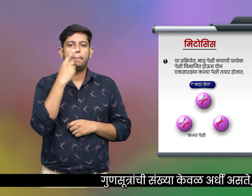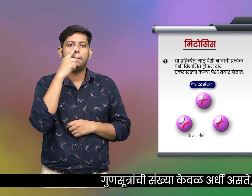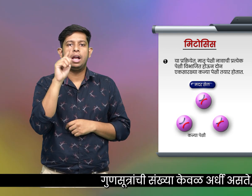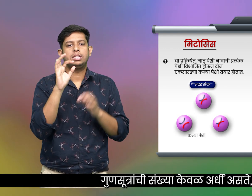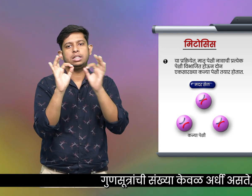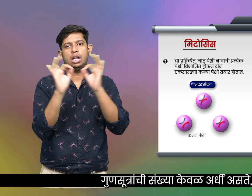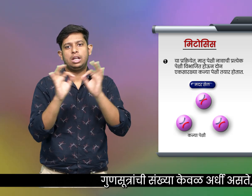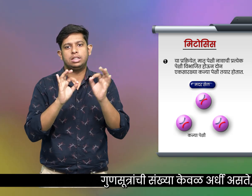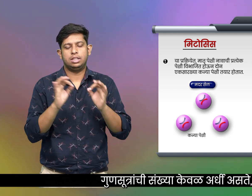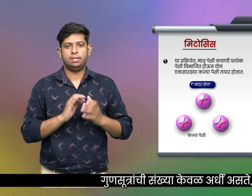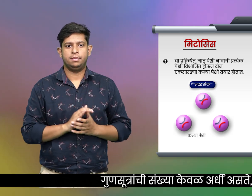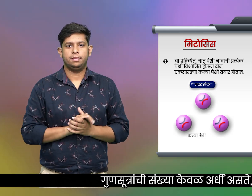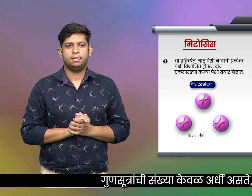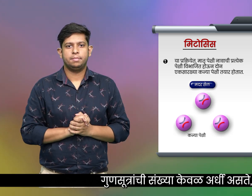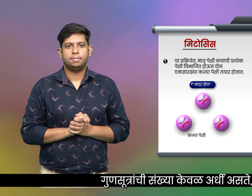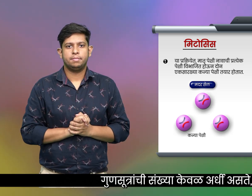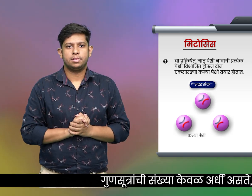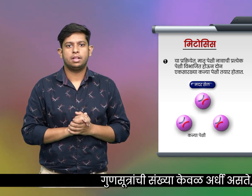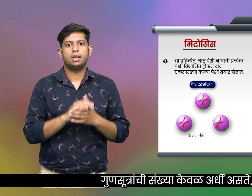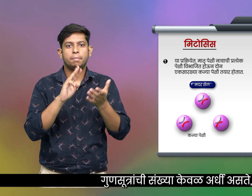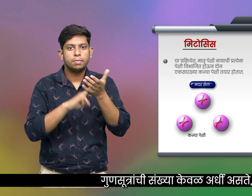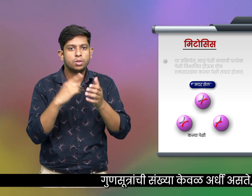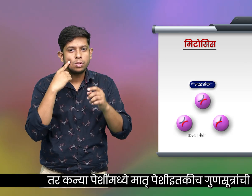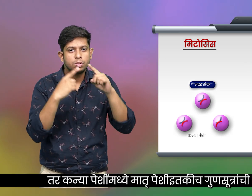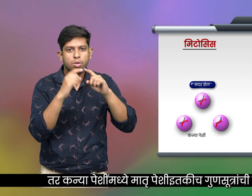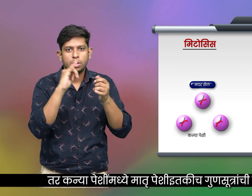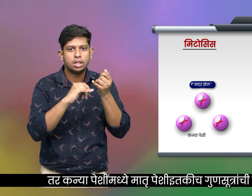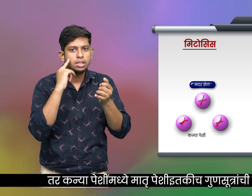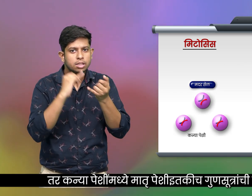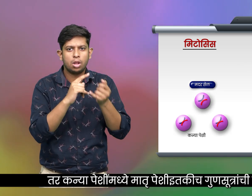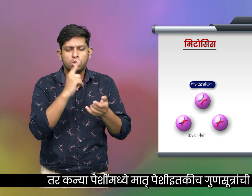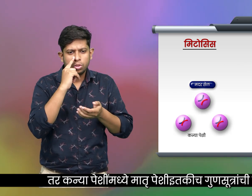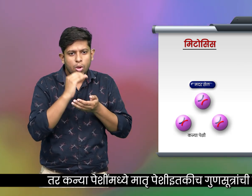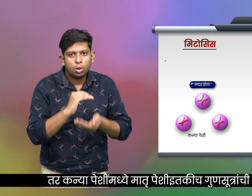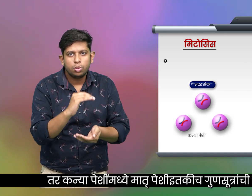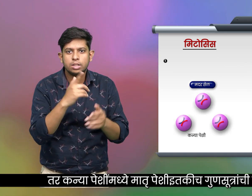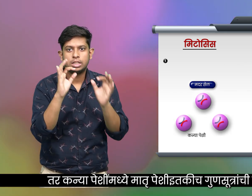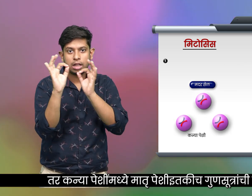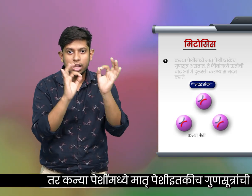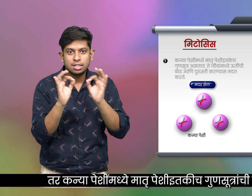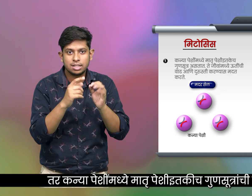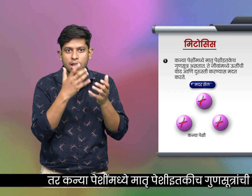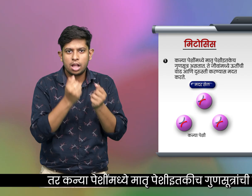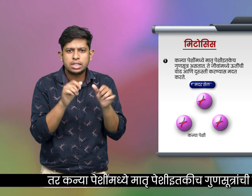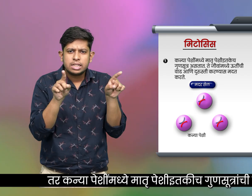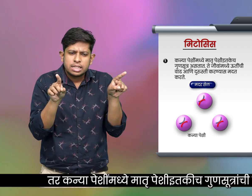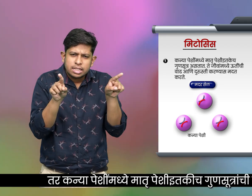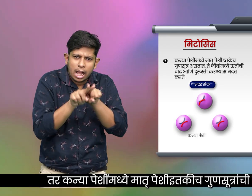गुणसूत्रांची संख्या केवळ अर्धी असते, तर कन्या पेशींमध्ये मातृपेशीइतकीच गुणसूत्रांची संख्या